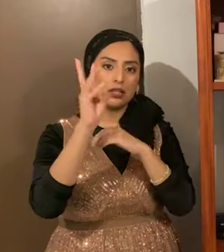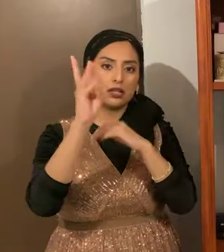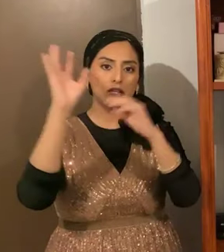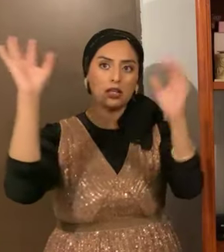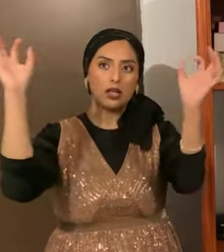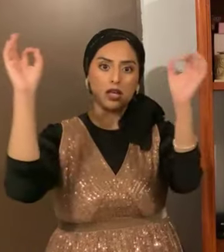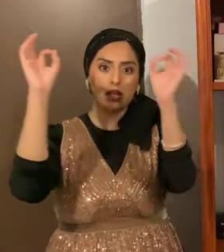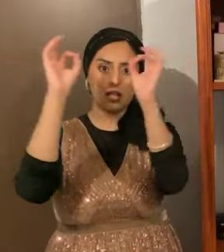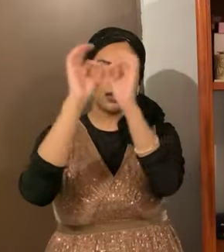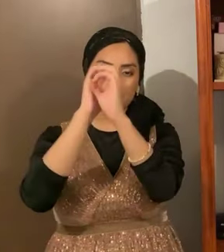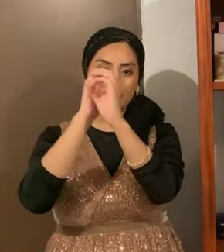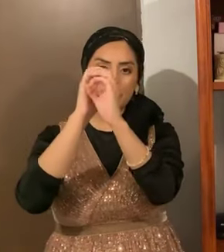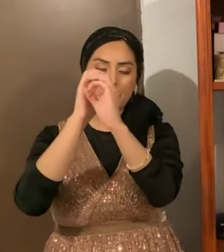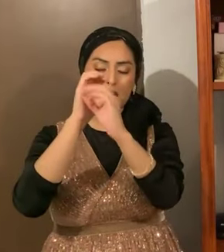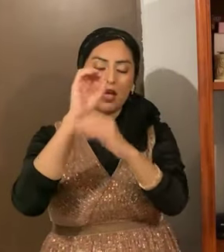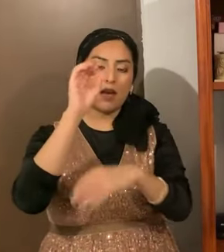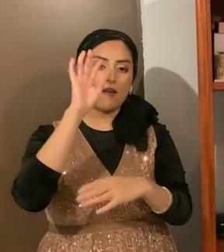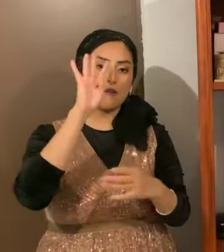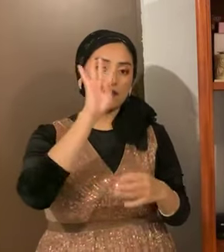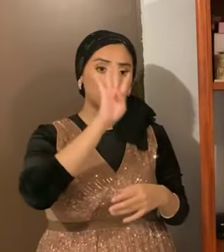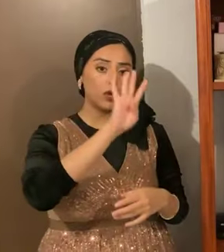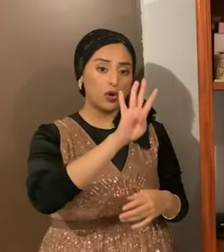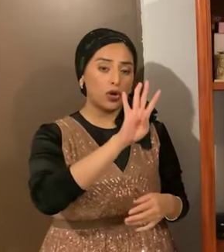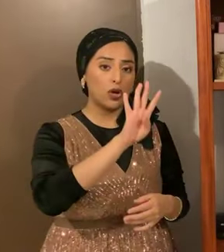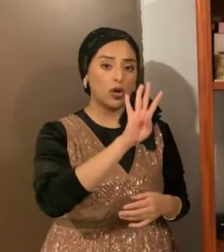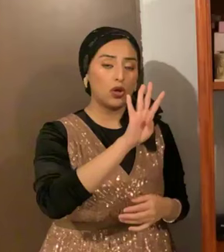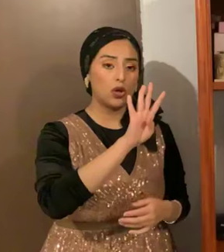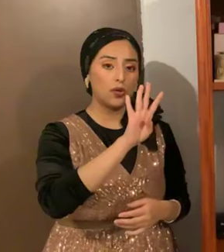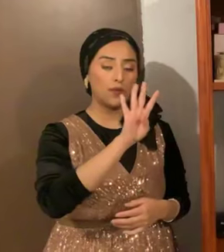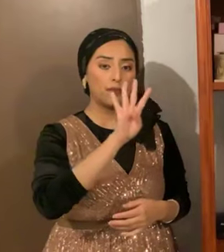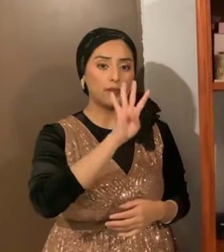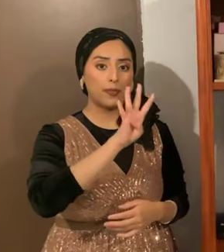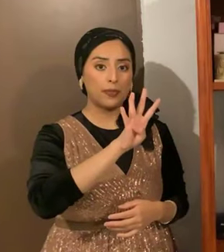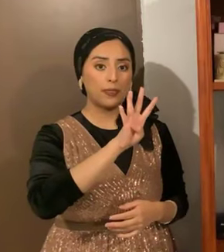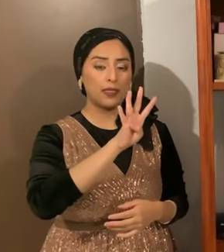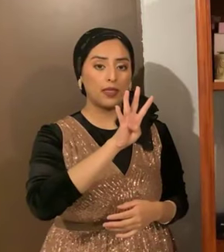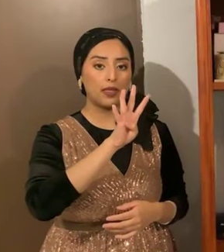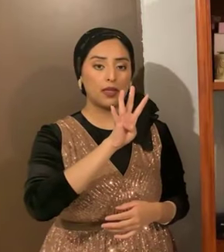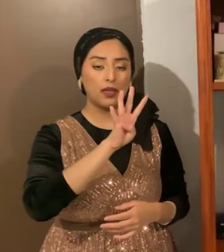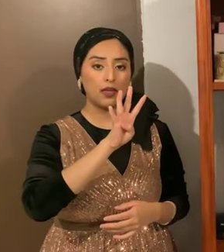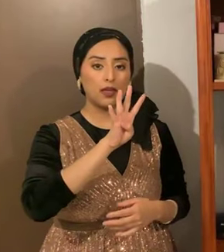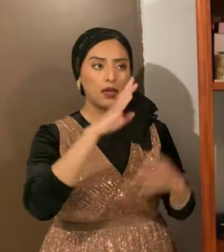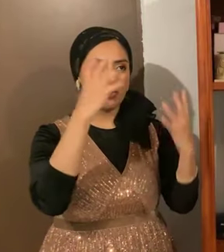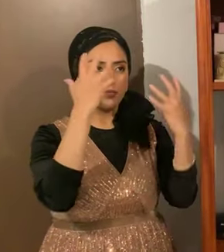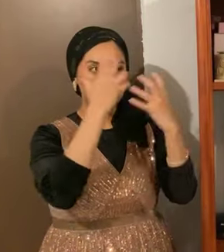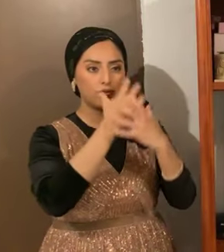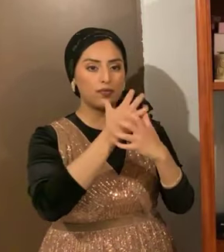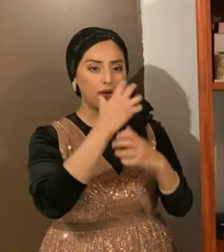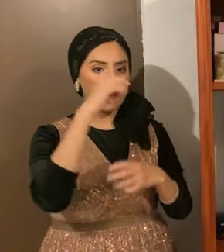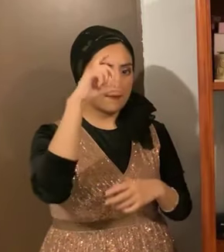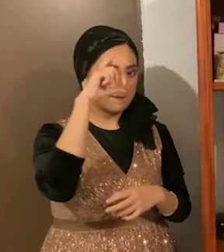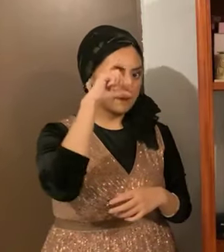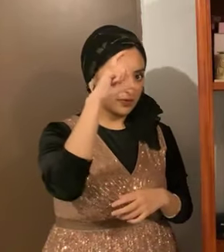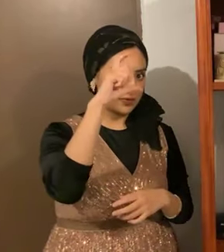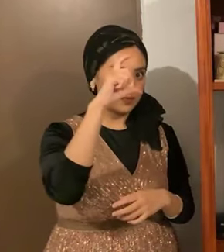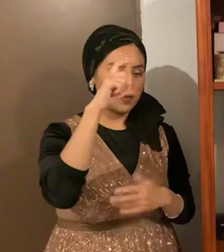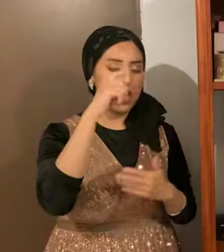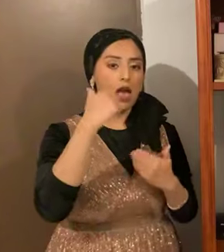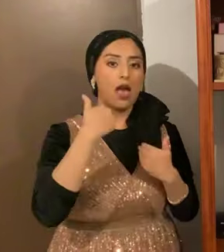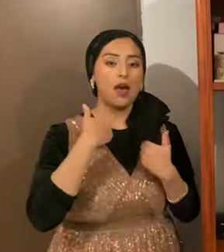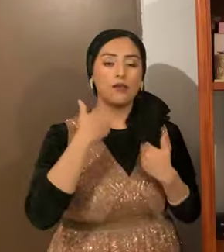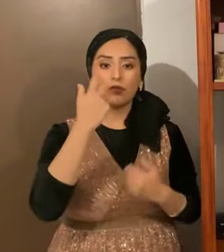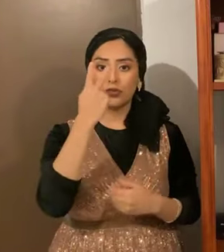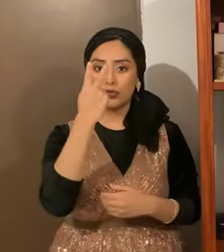eclipses. 4 eclipses fueron las lunas de penumbra y hubo